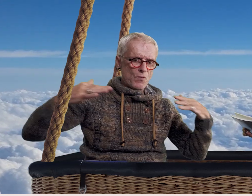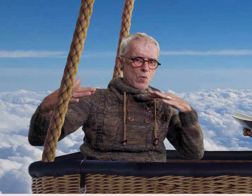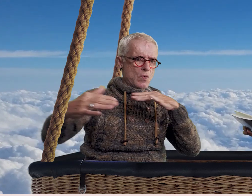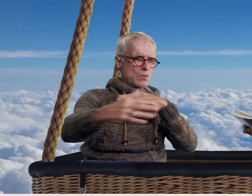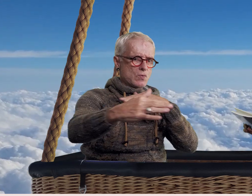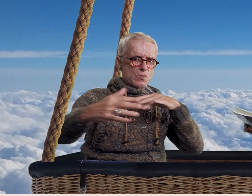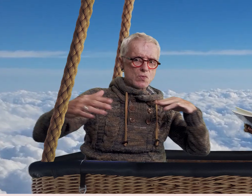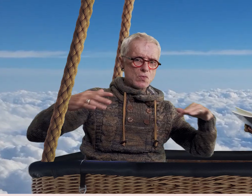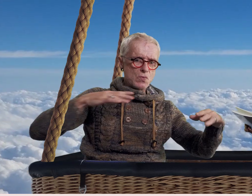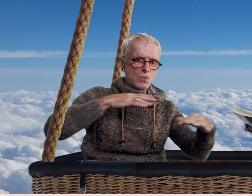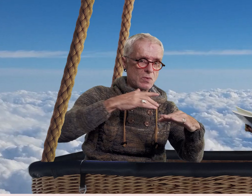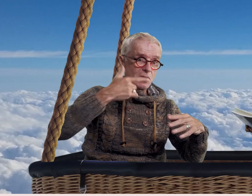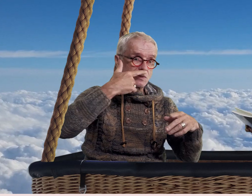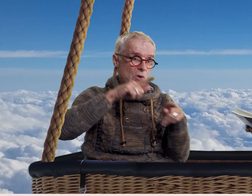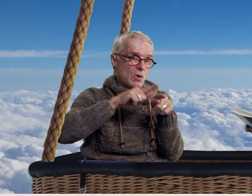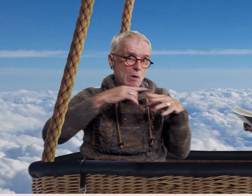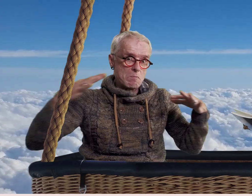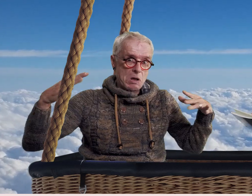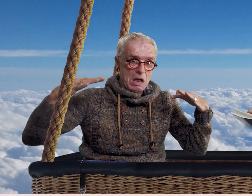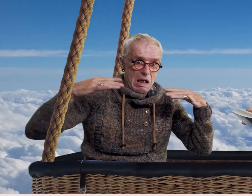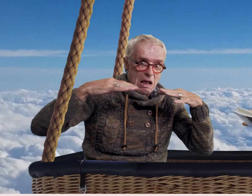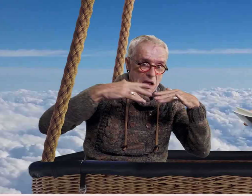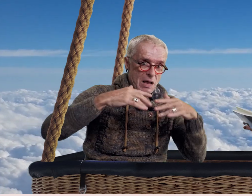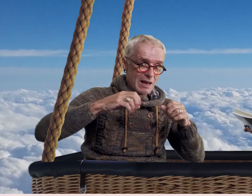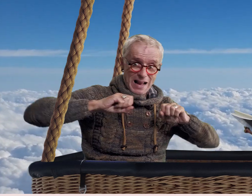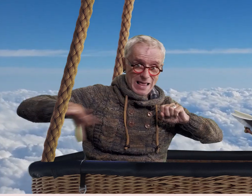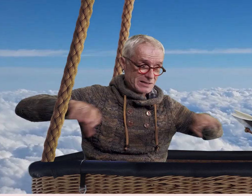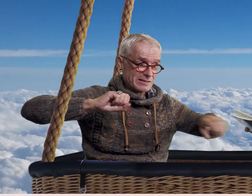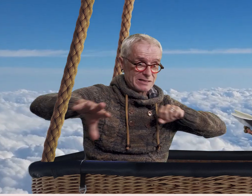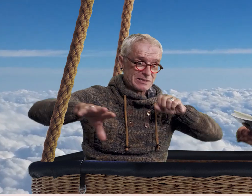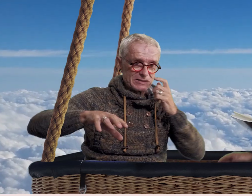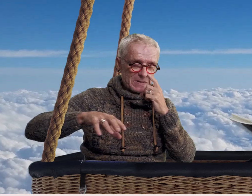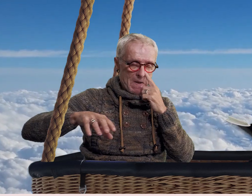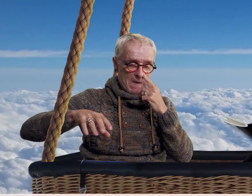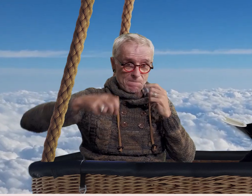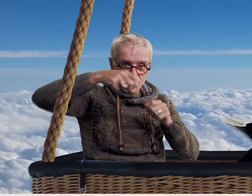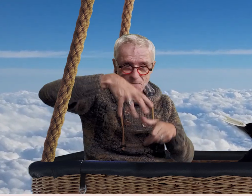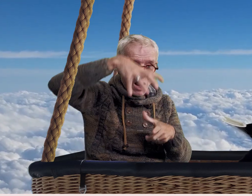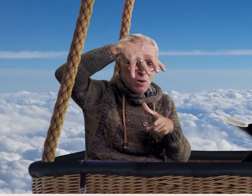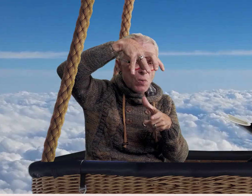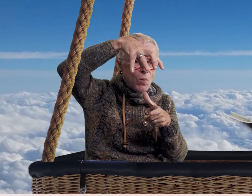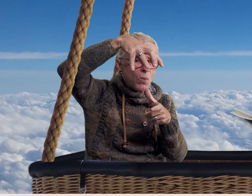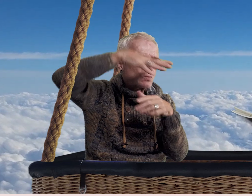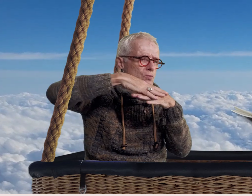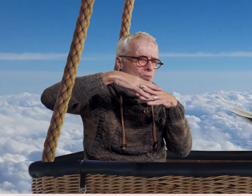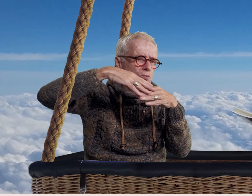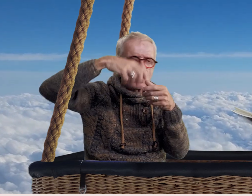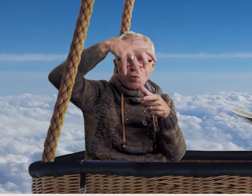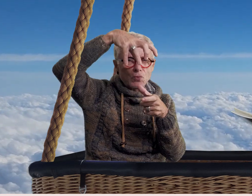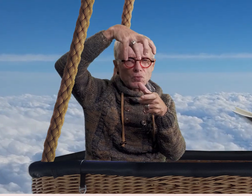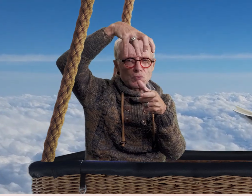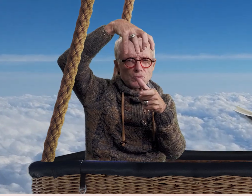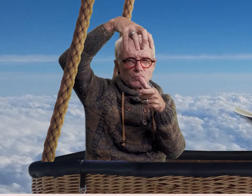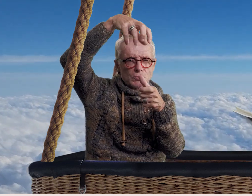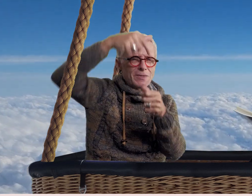qui me parut envahir l'enceinte réservée. « Lâchez tout ! » Le ballon s'éleva lentement, mais